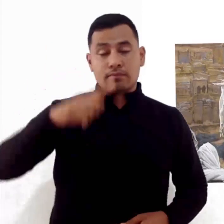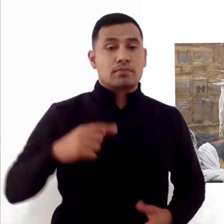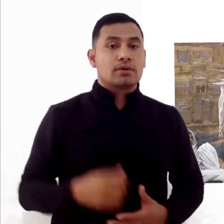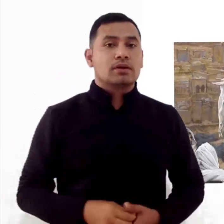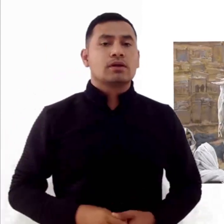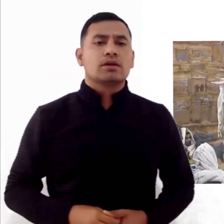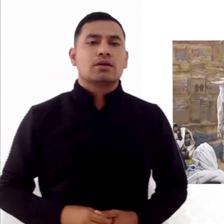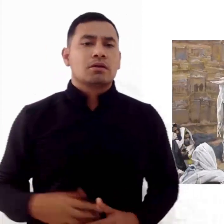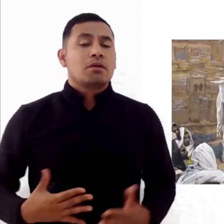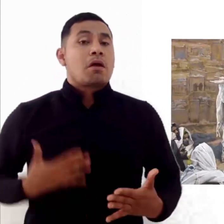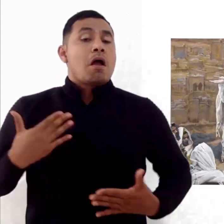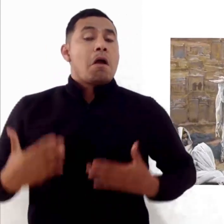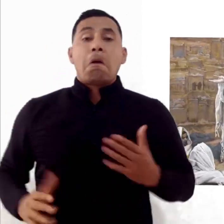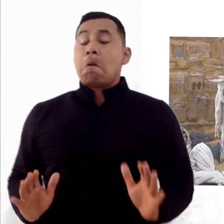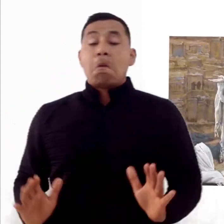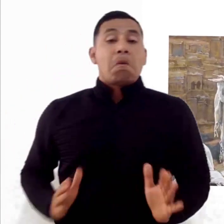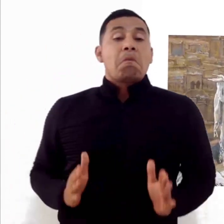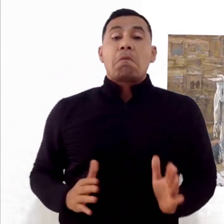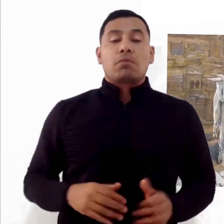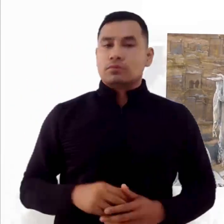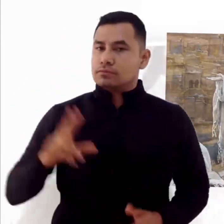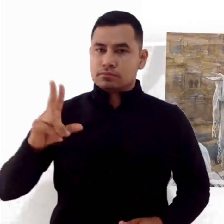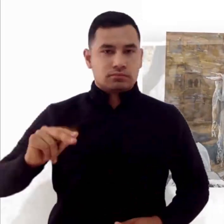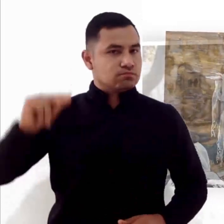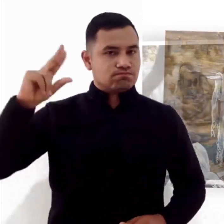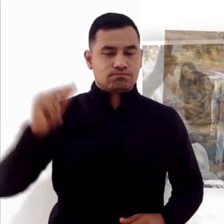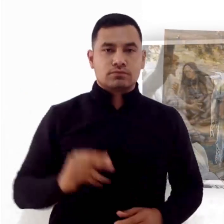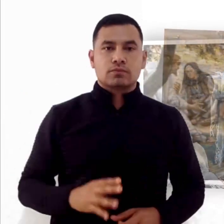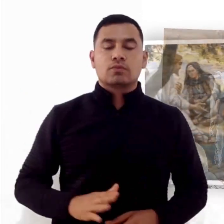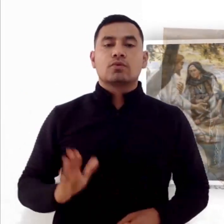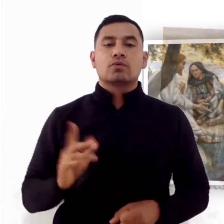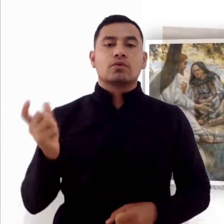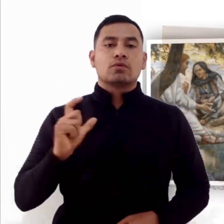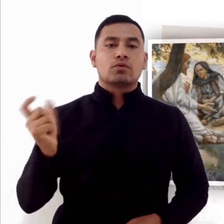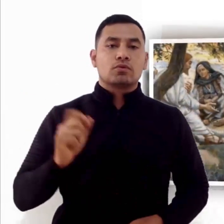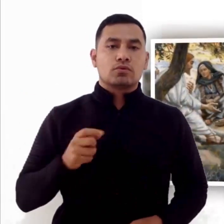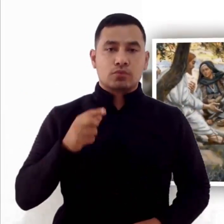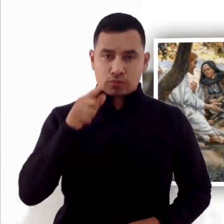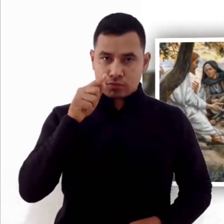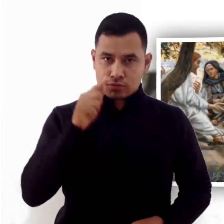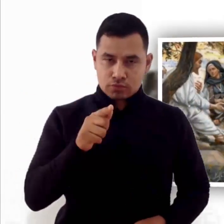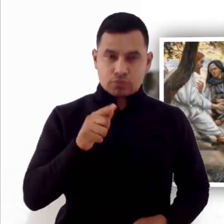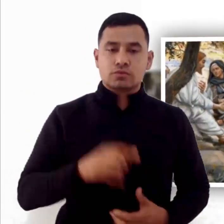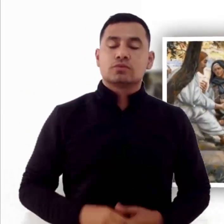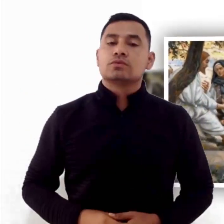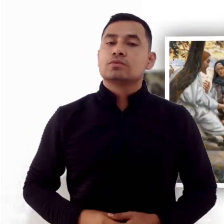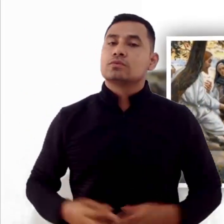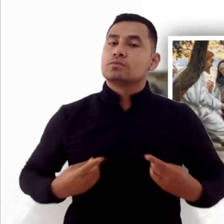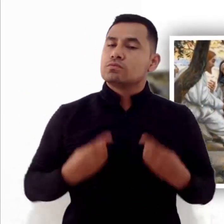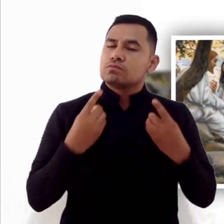les aseguro que ya recibieron su recompensa. En cambio, cuando tú des limosna, que no sepa tu mano izquierda lo que hace la